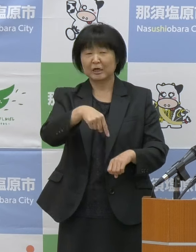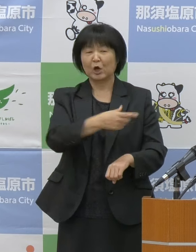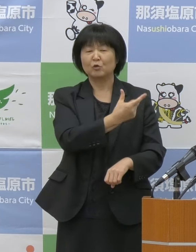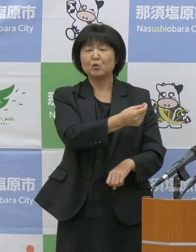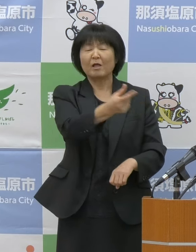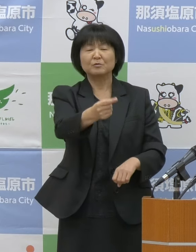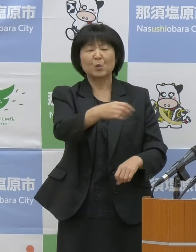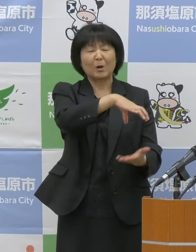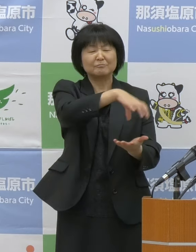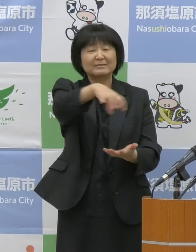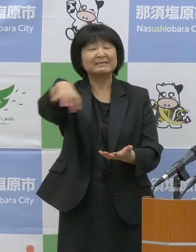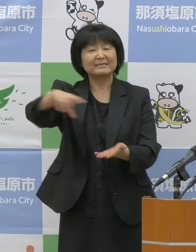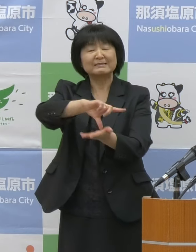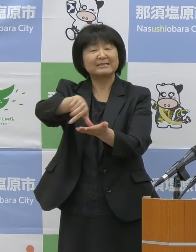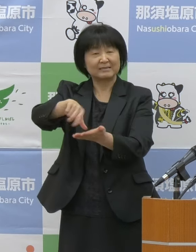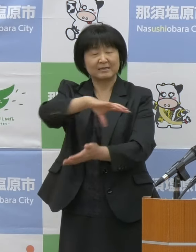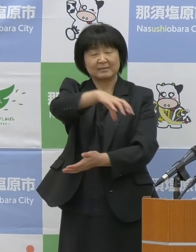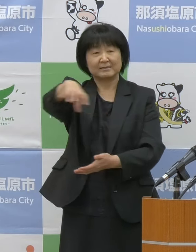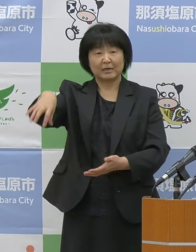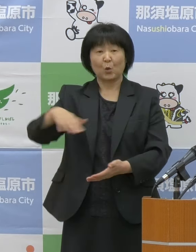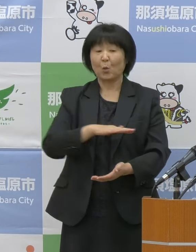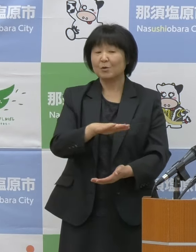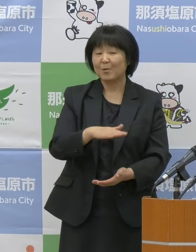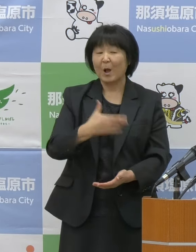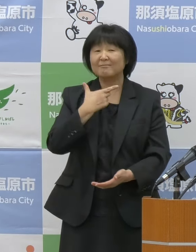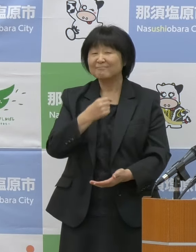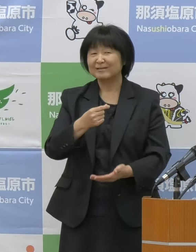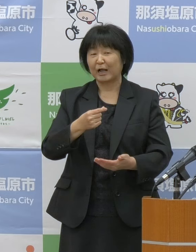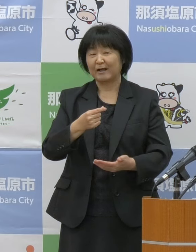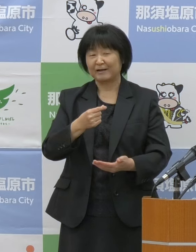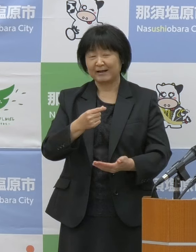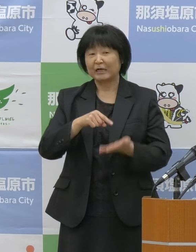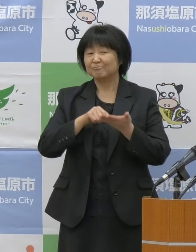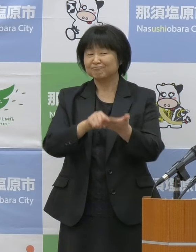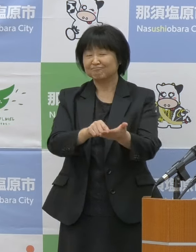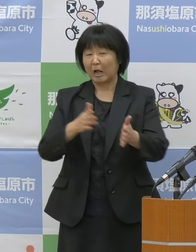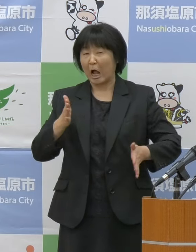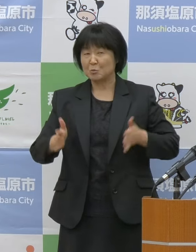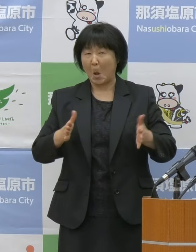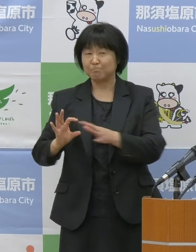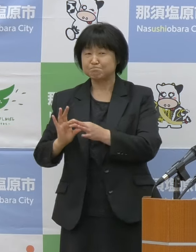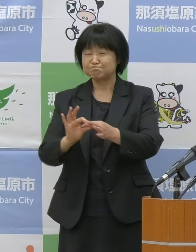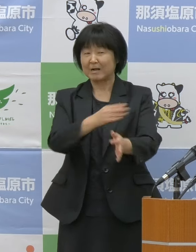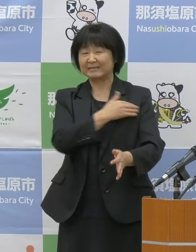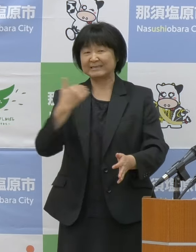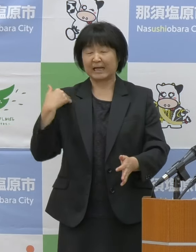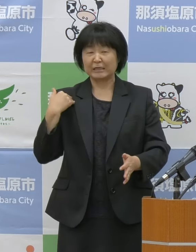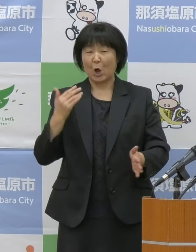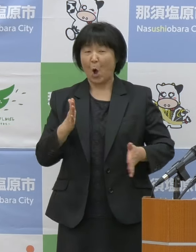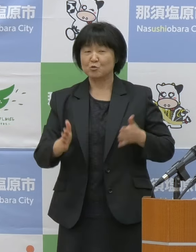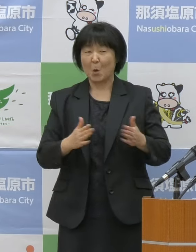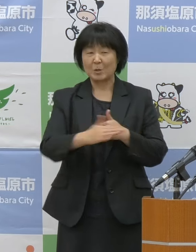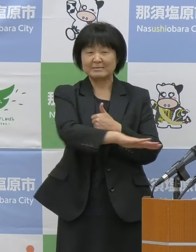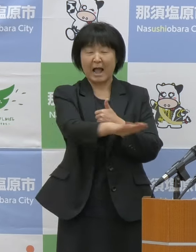れの地域で子どもたちが好きなやりたいスポーツを継続して行えるスポーツ環